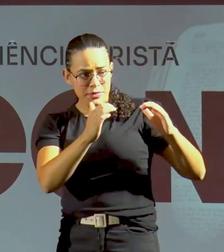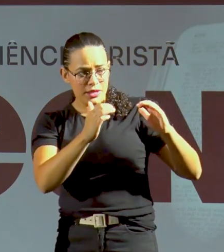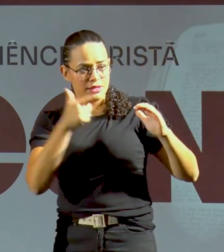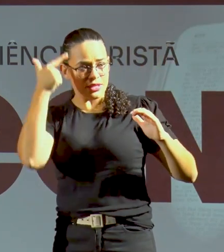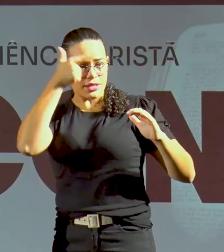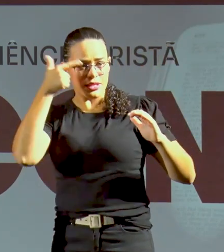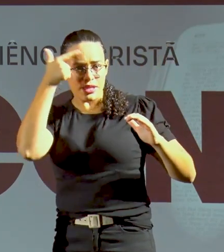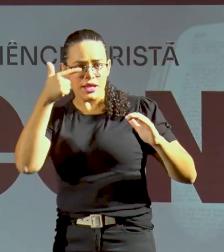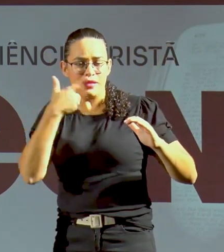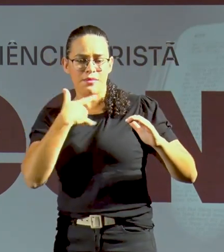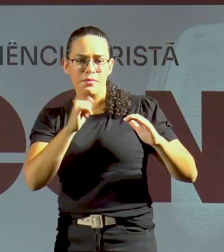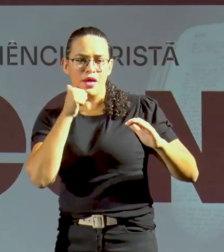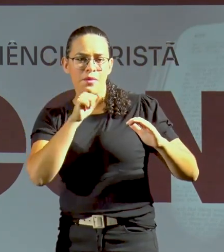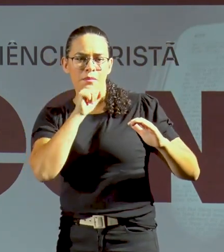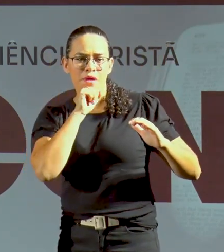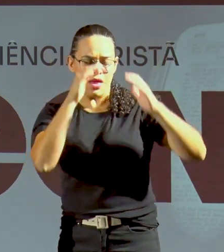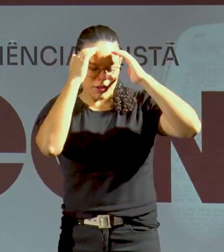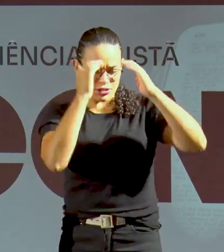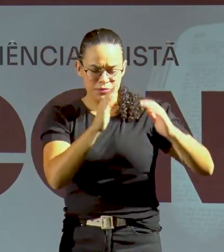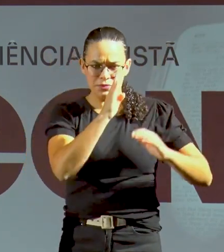estabeleceu na sua palavra